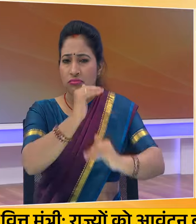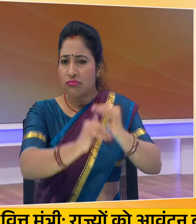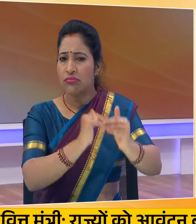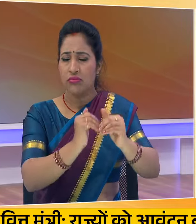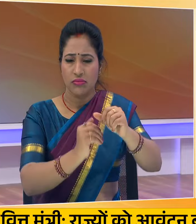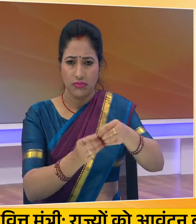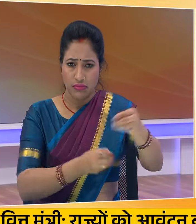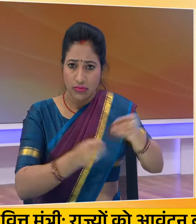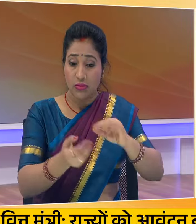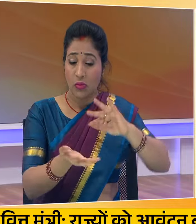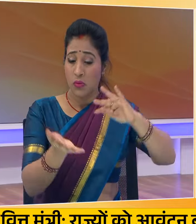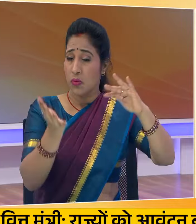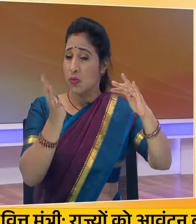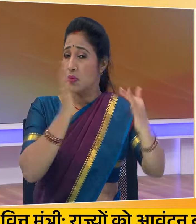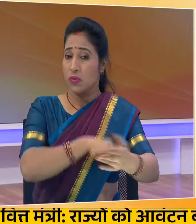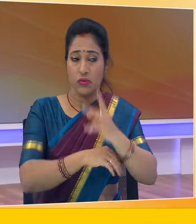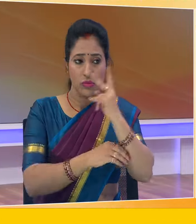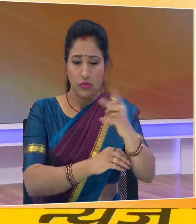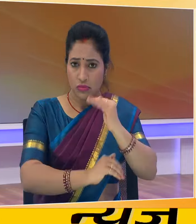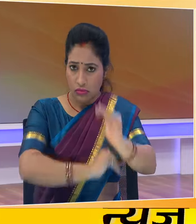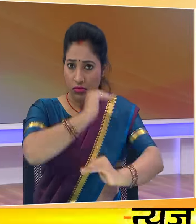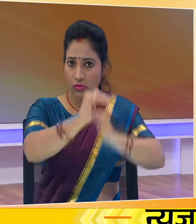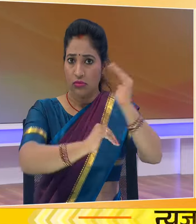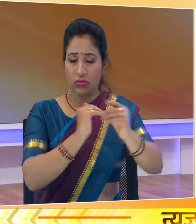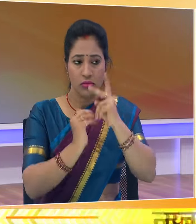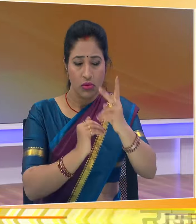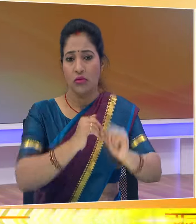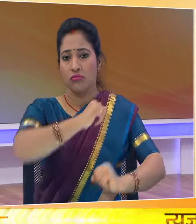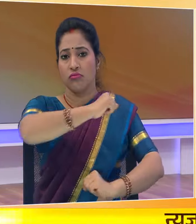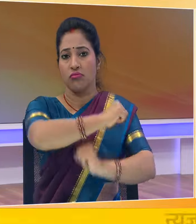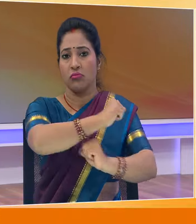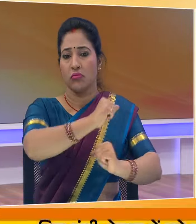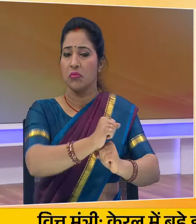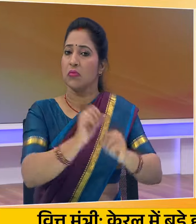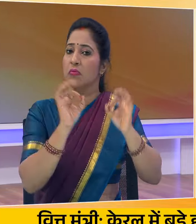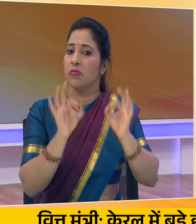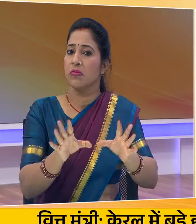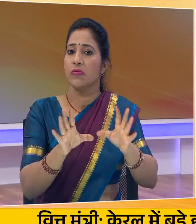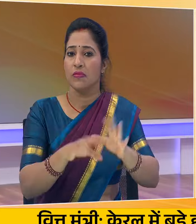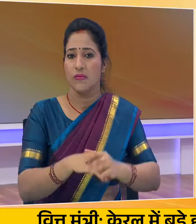पूरे विश्व की प्रगति का आधार बन रहा है।